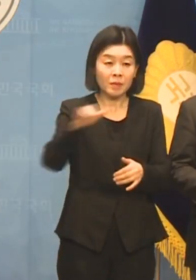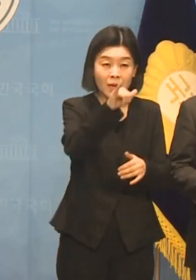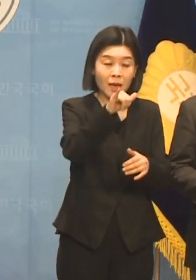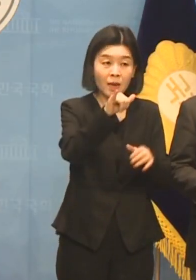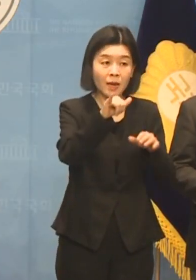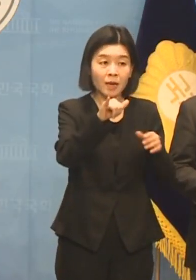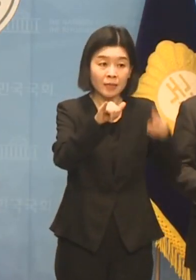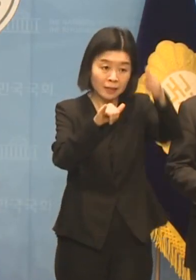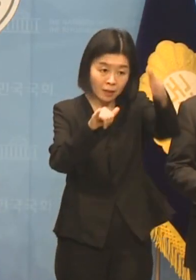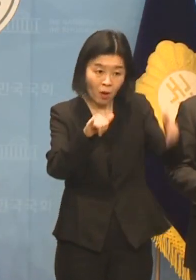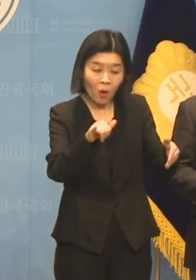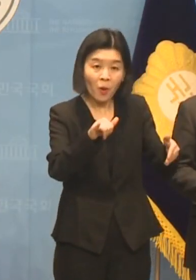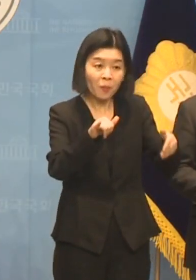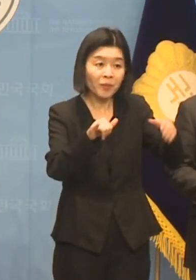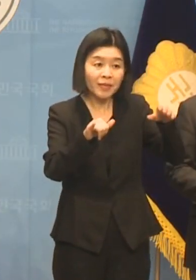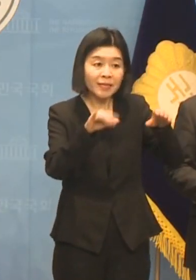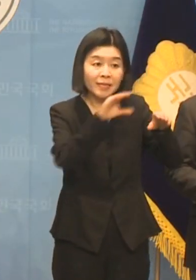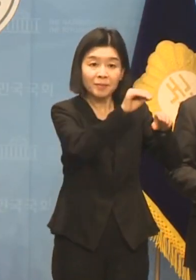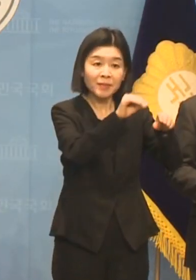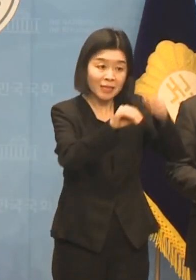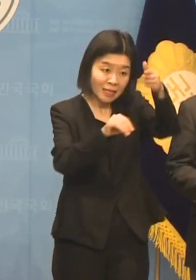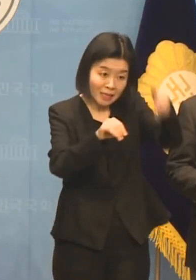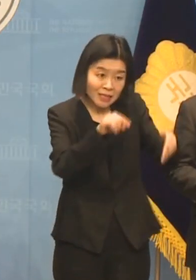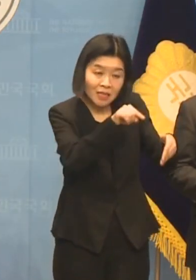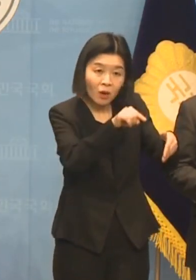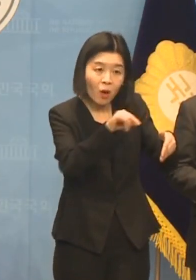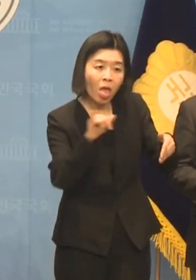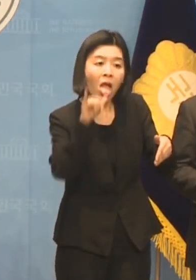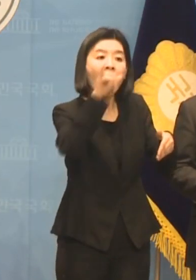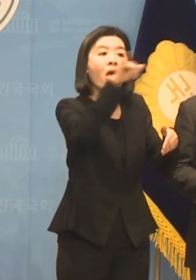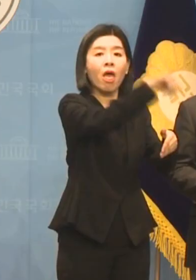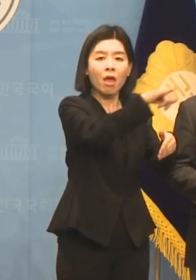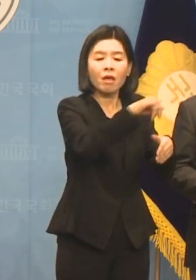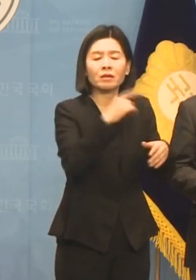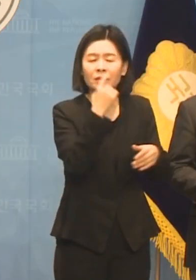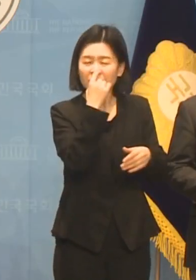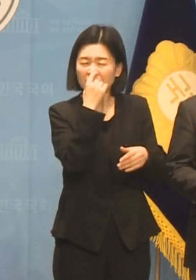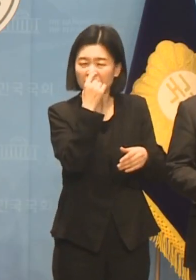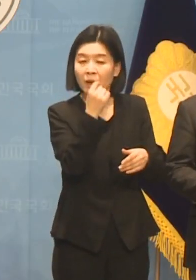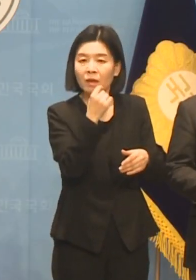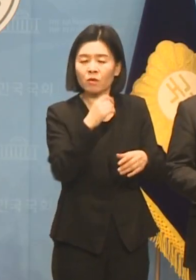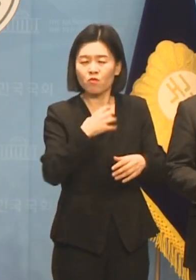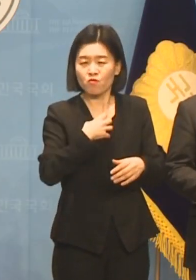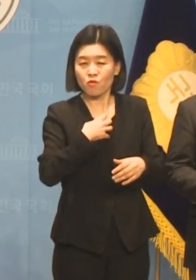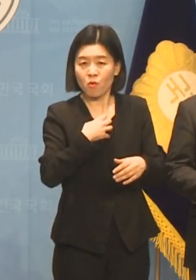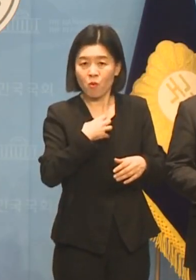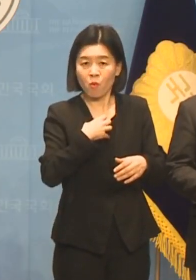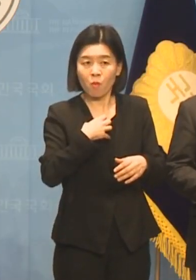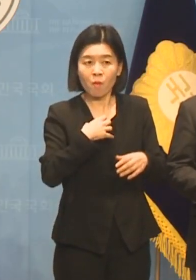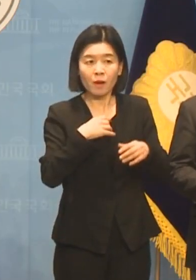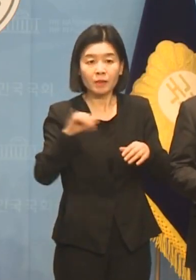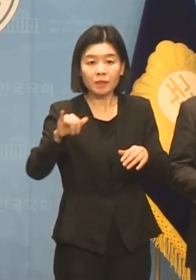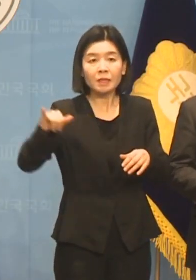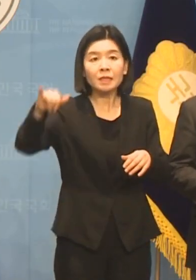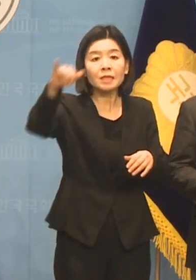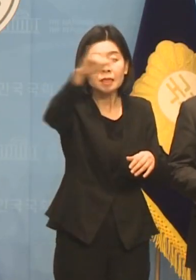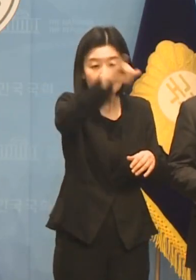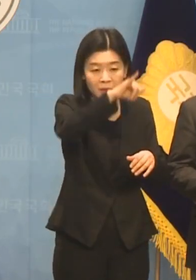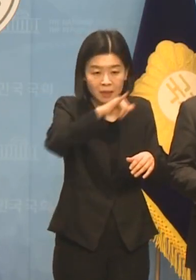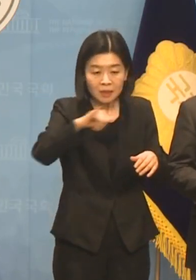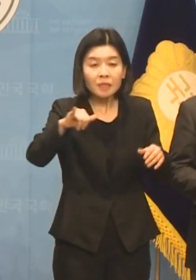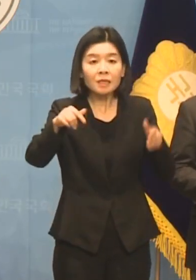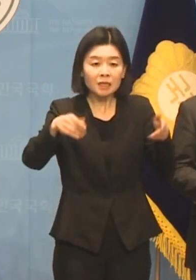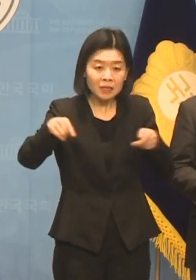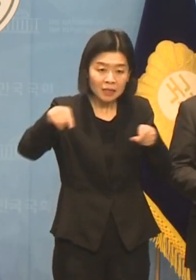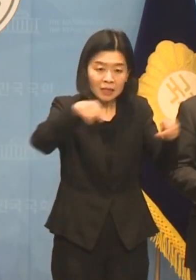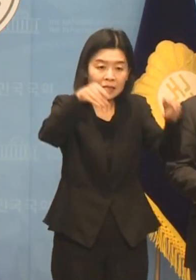비행금지선 NFL 이북으로의 비행은 매우 민감한 비행이기 때문에 정해진 항로에 회랑을